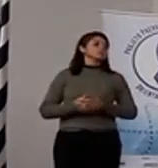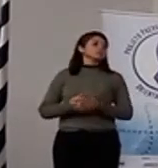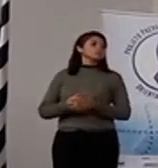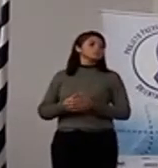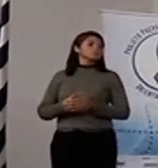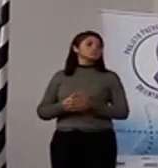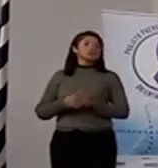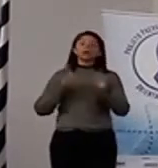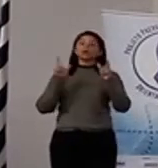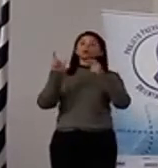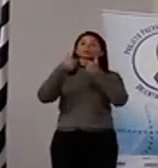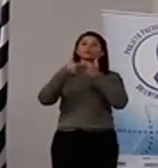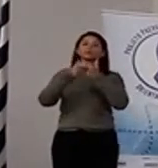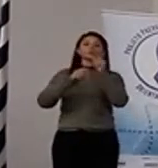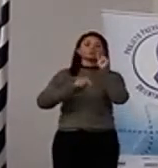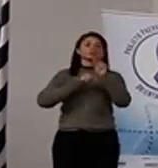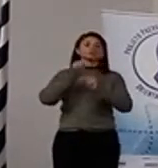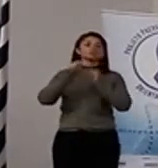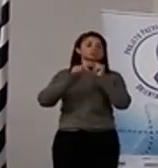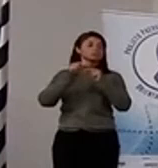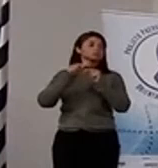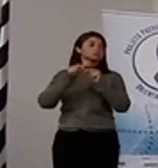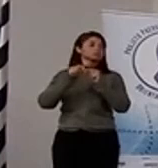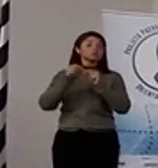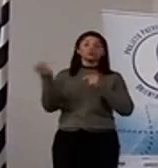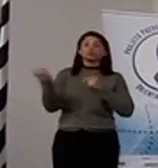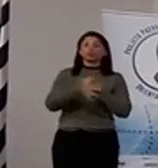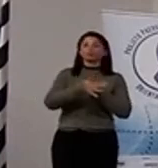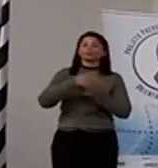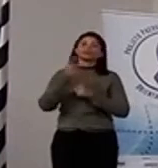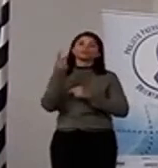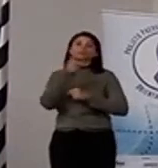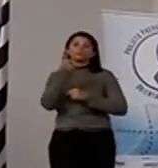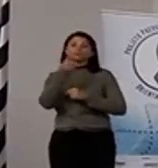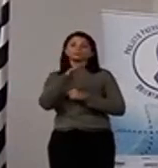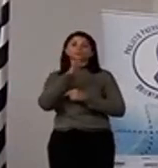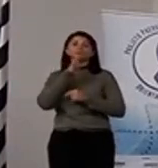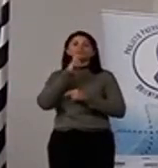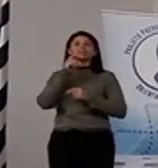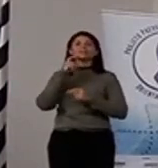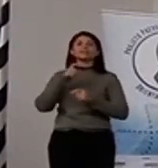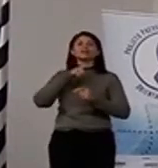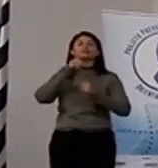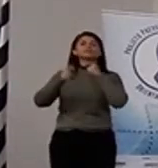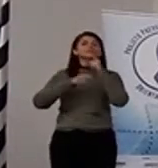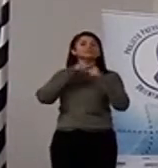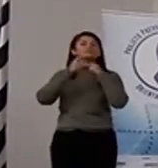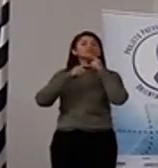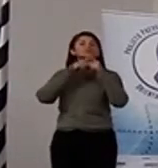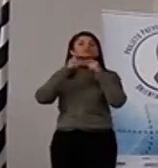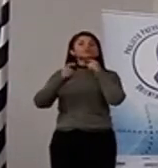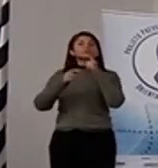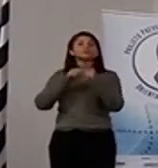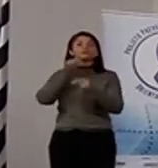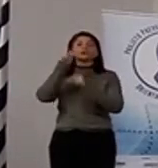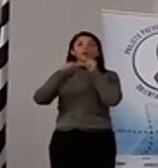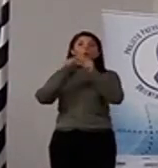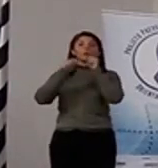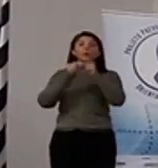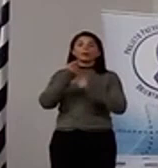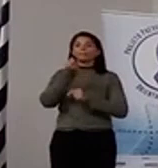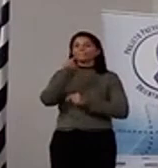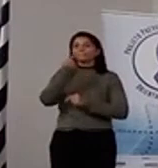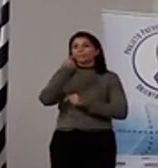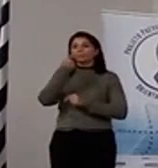Esse termo de disrupção foi totalmente novo para mim. Agora, a dúvida realmente que eu tenho é com relação, você citou sobre a medicação, né? Que